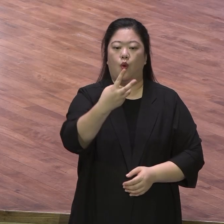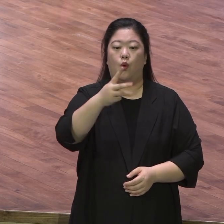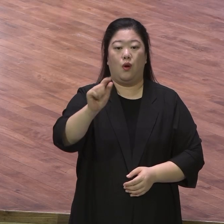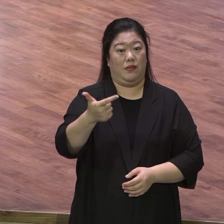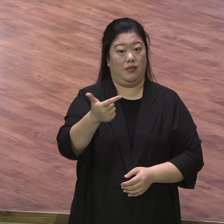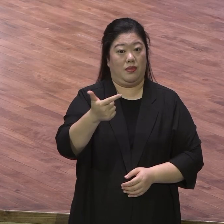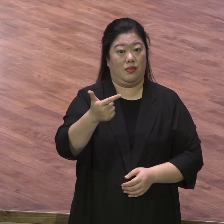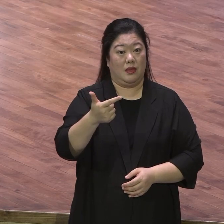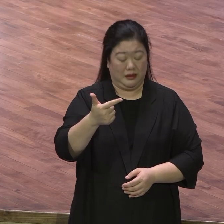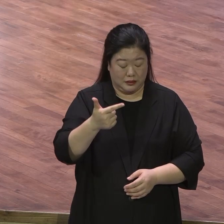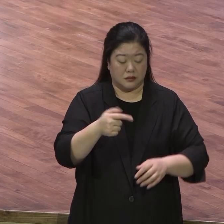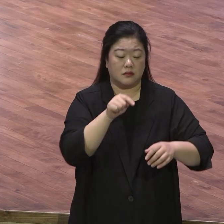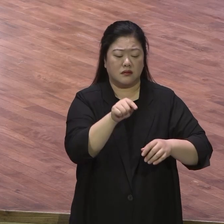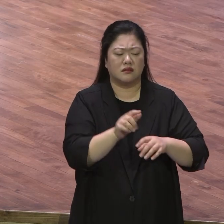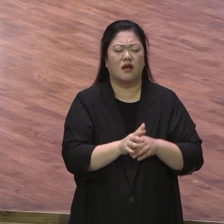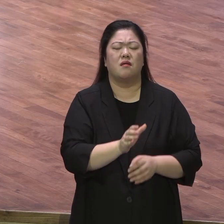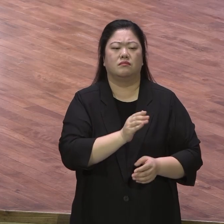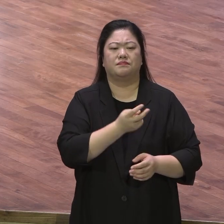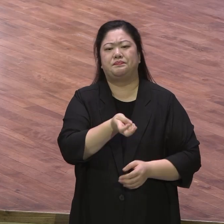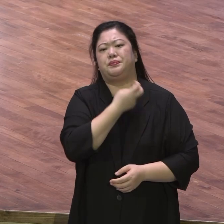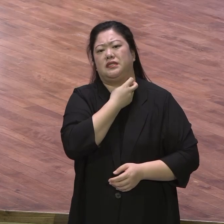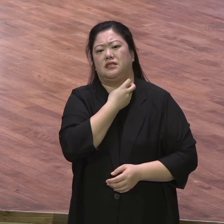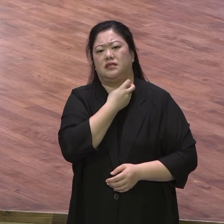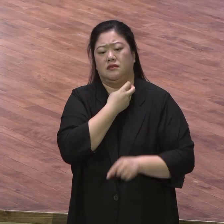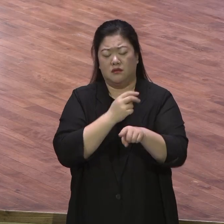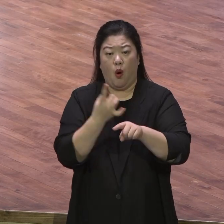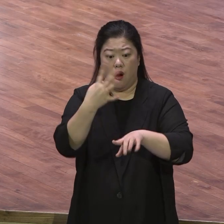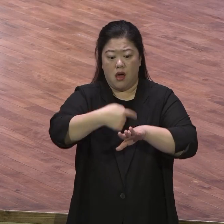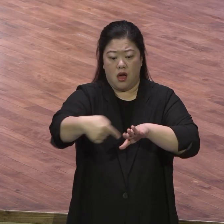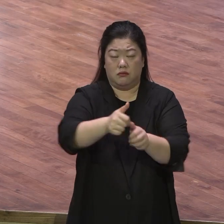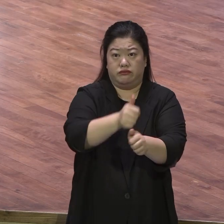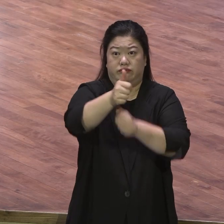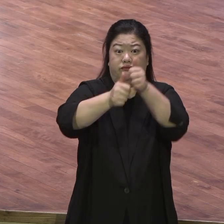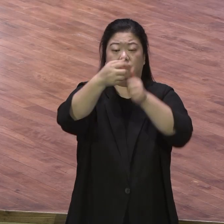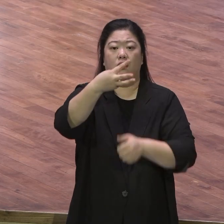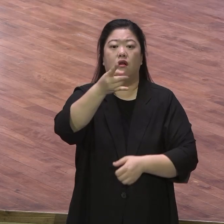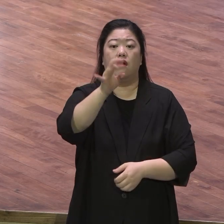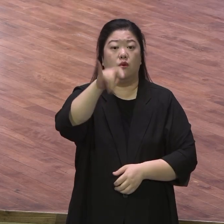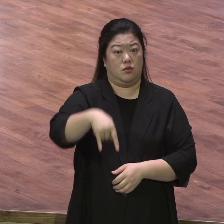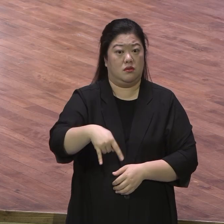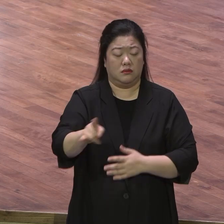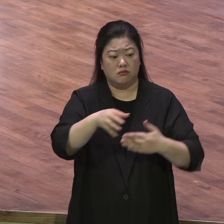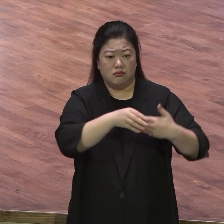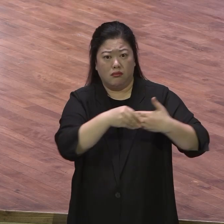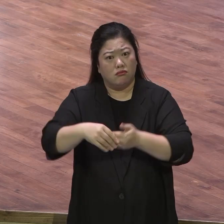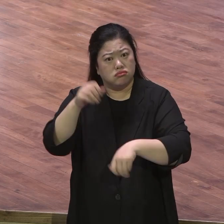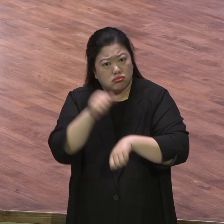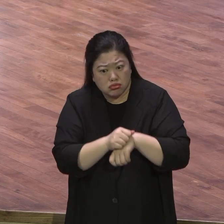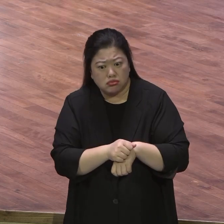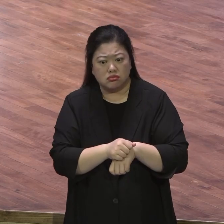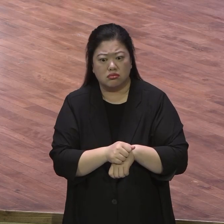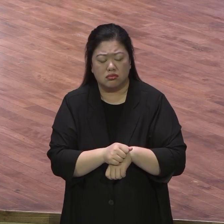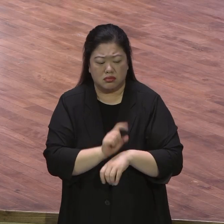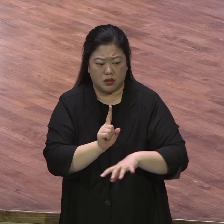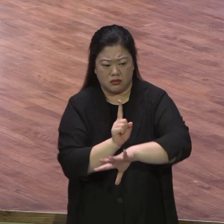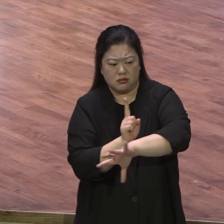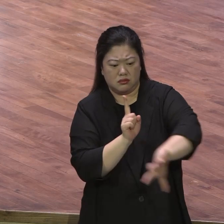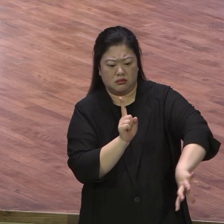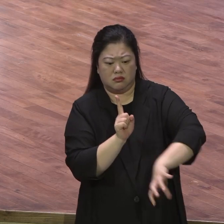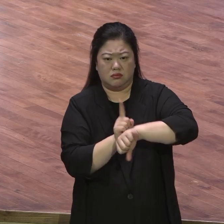자손이에요 레위 자손인데 탁월한 리더십이 있었어요 탁월한 리더십이 있어가지고 많은 사람들이 따르는